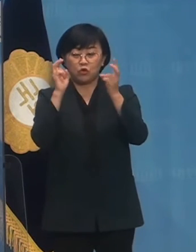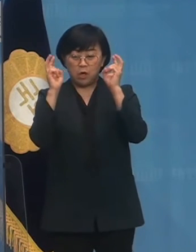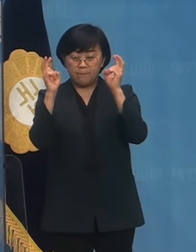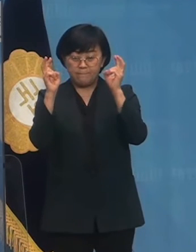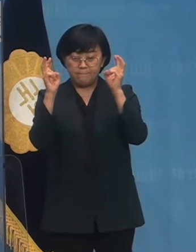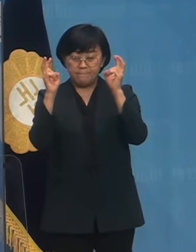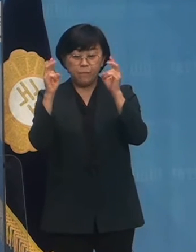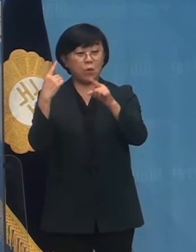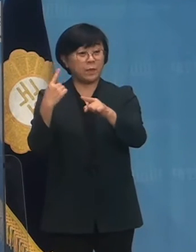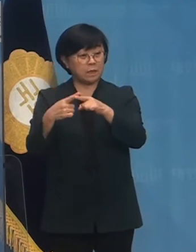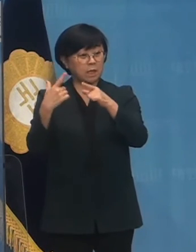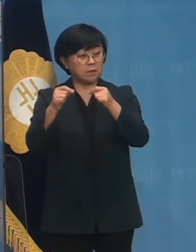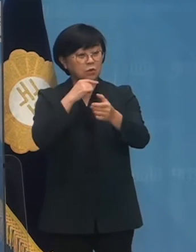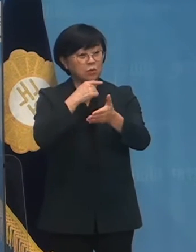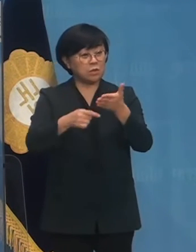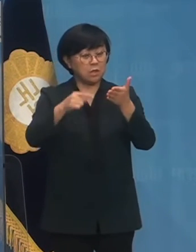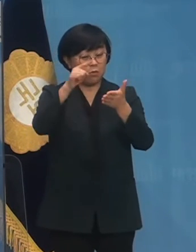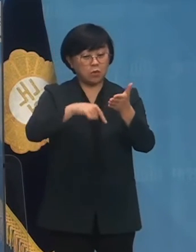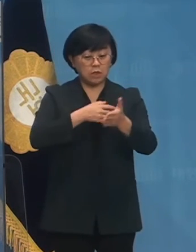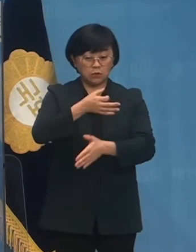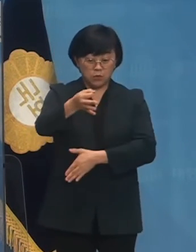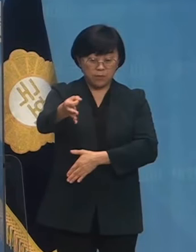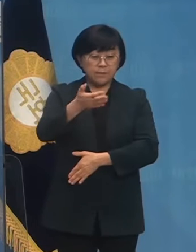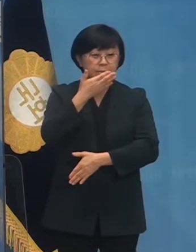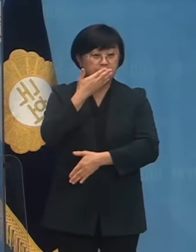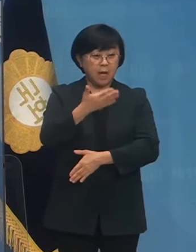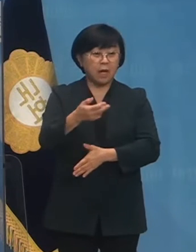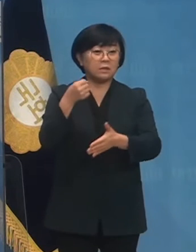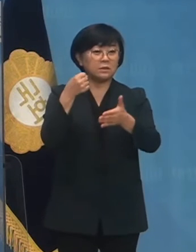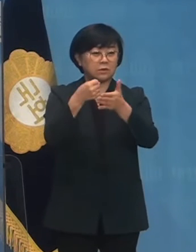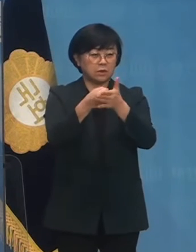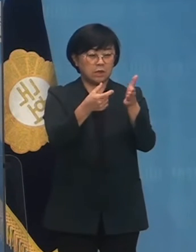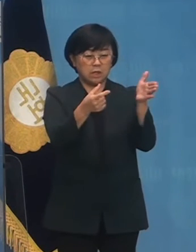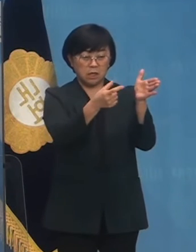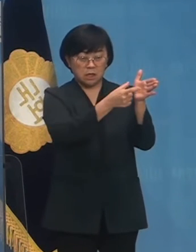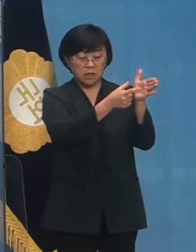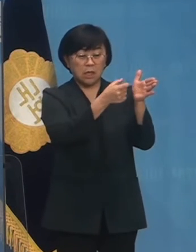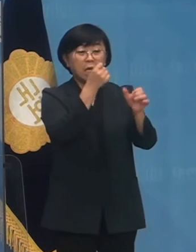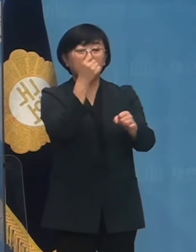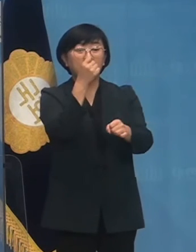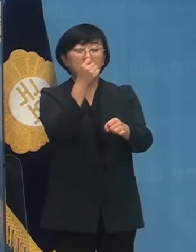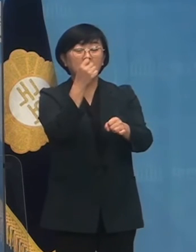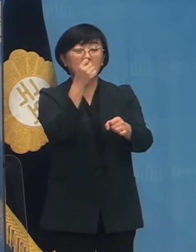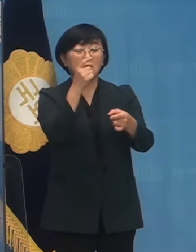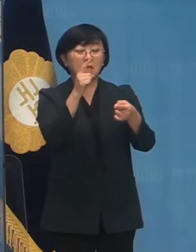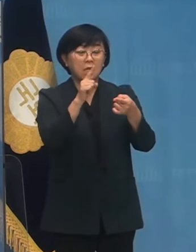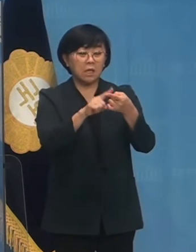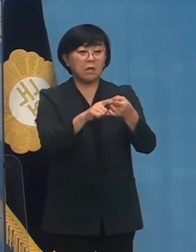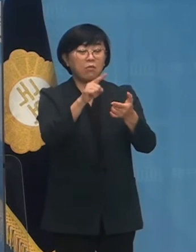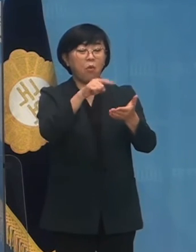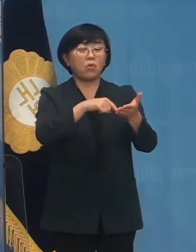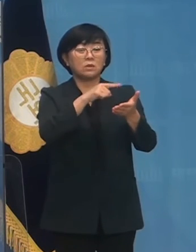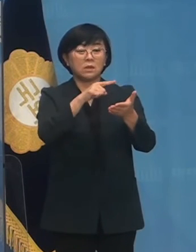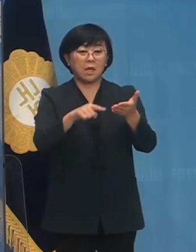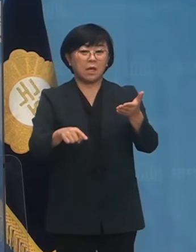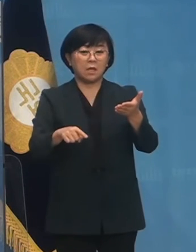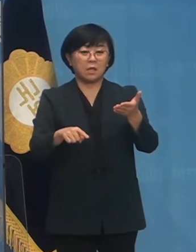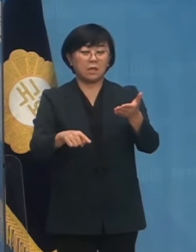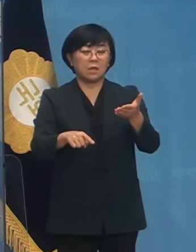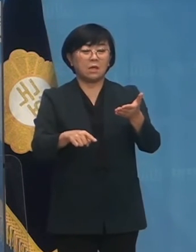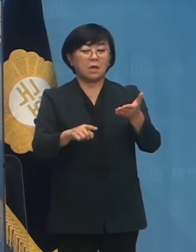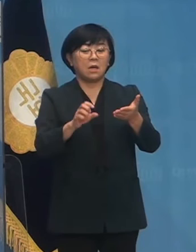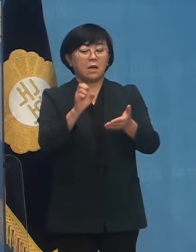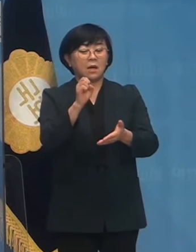중소기업에게도 손실보상을 할 수 있다라고 규정된 이미 규정을 손실보상을